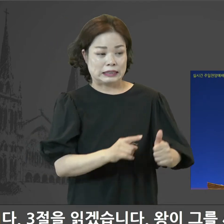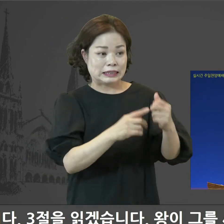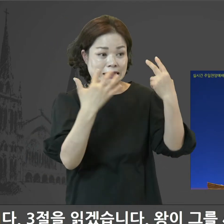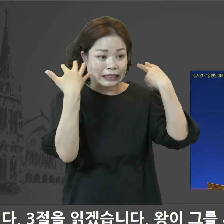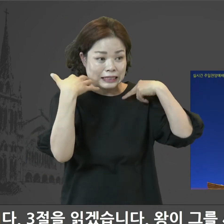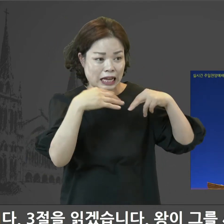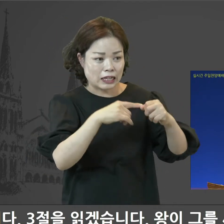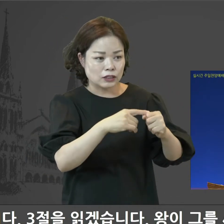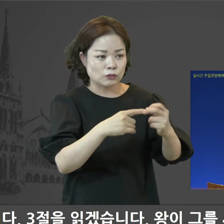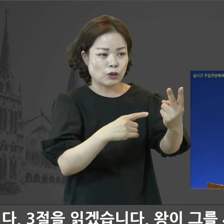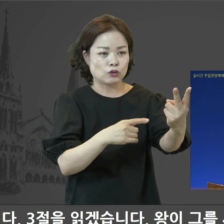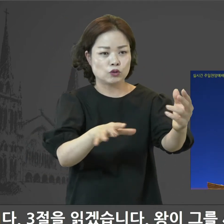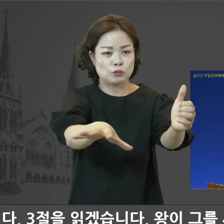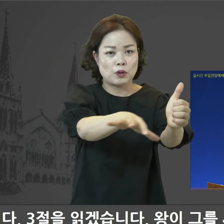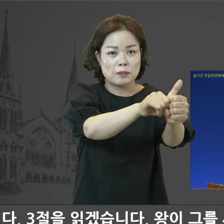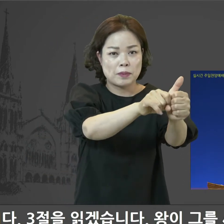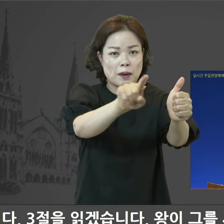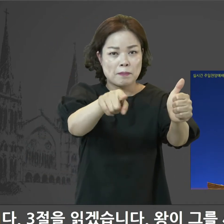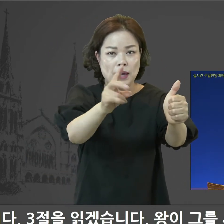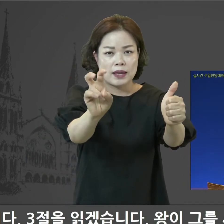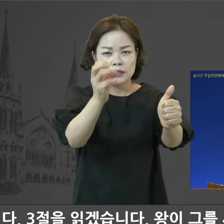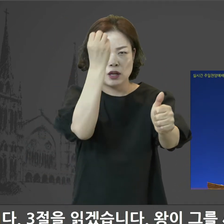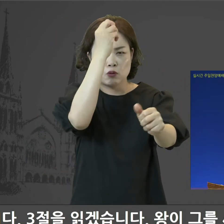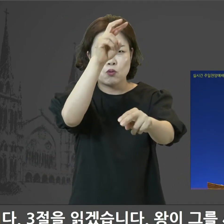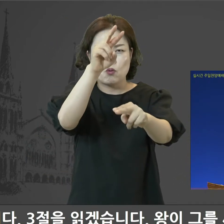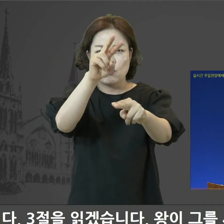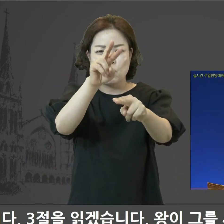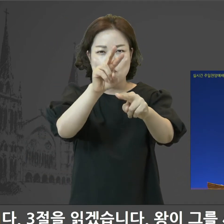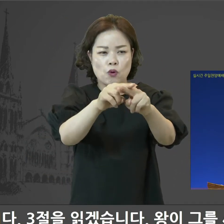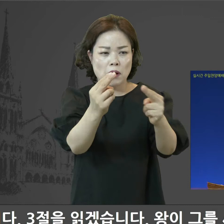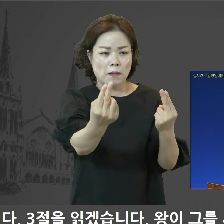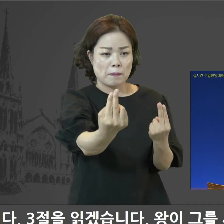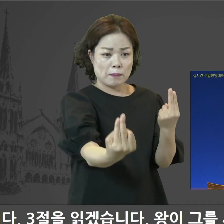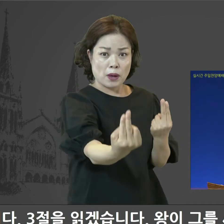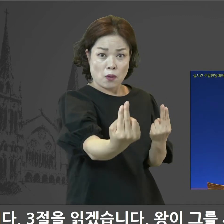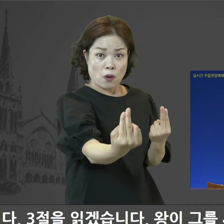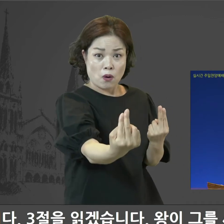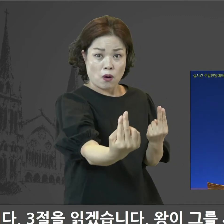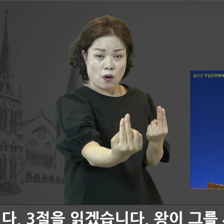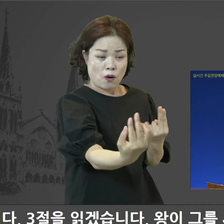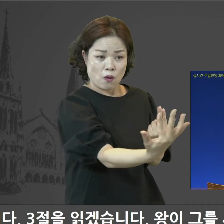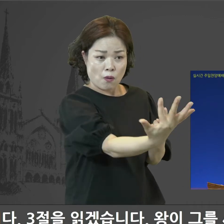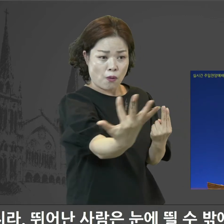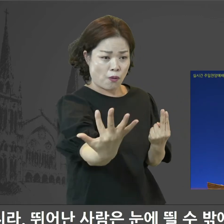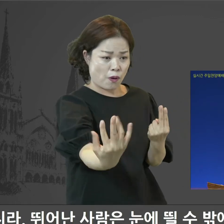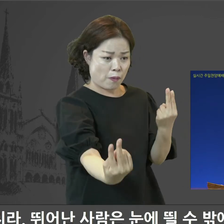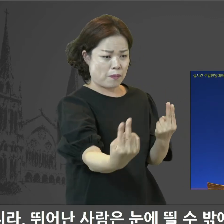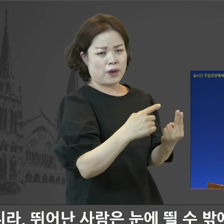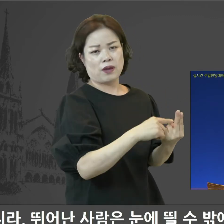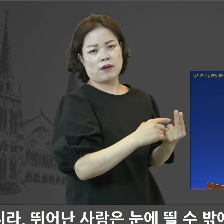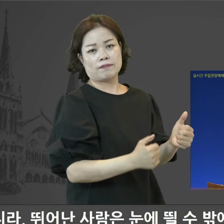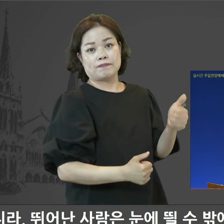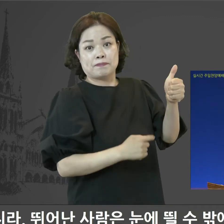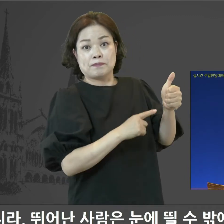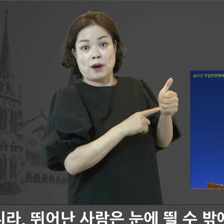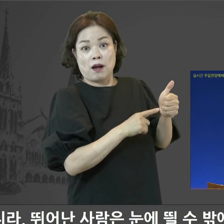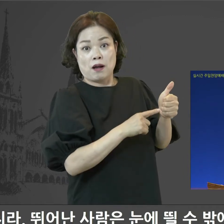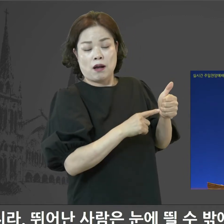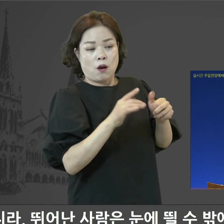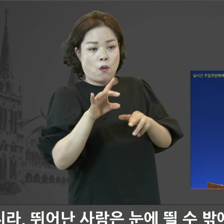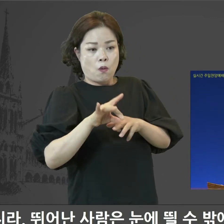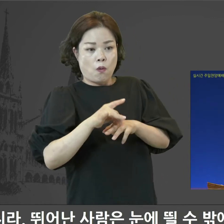다니엘은 2명의 총리들, 120명의 고관들까지 비교해 볼 때에 뛰어났고, 왕은 그를